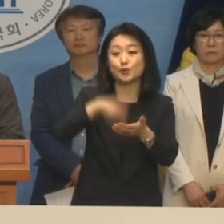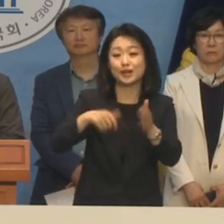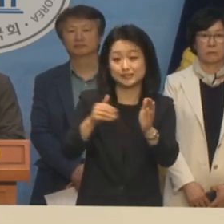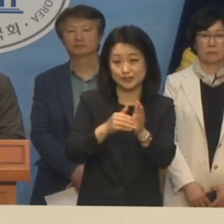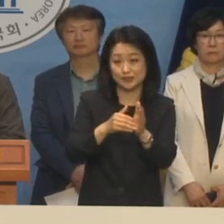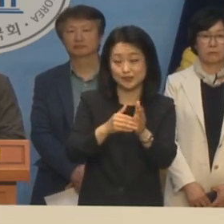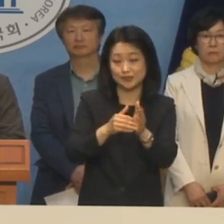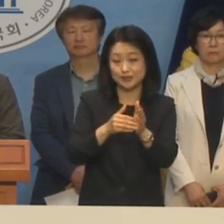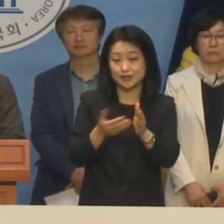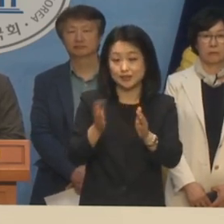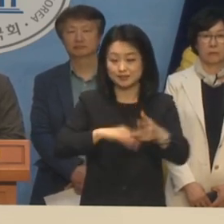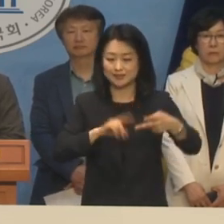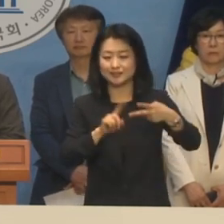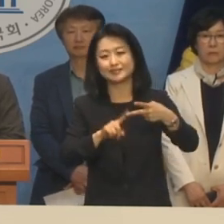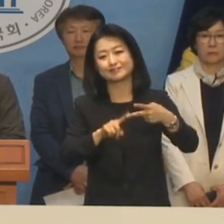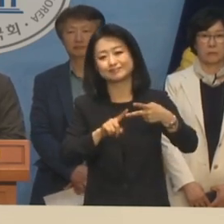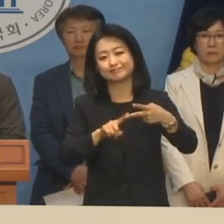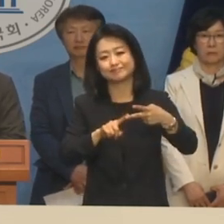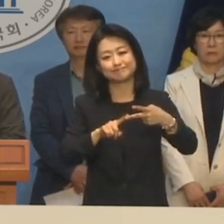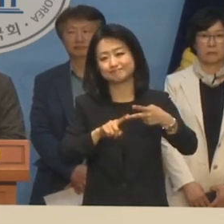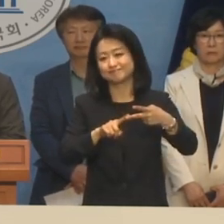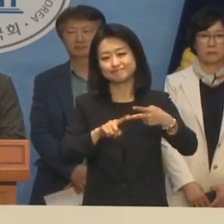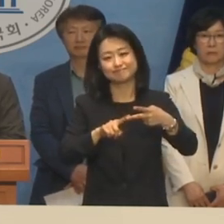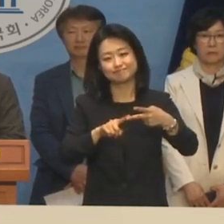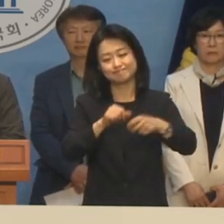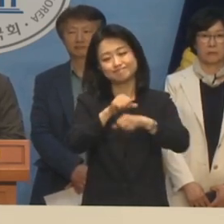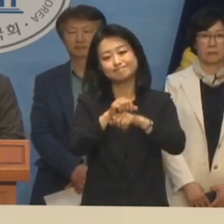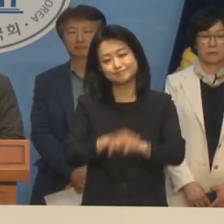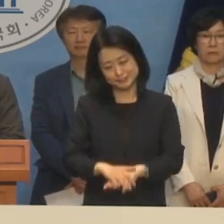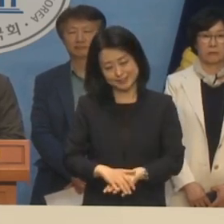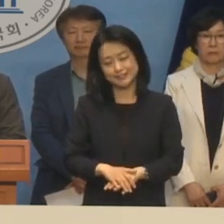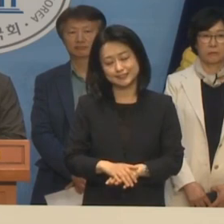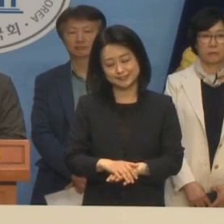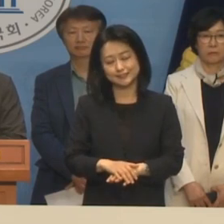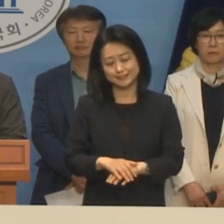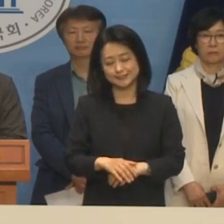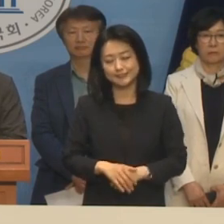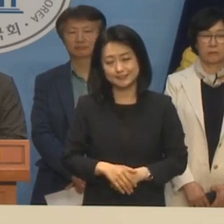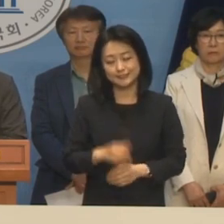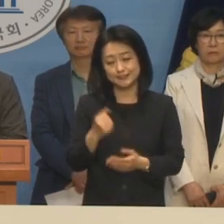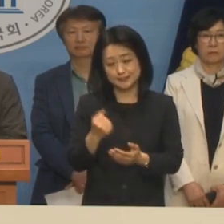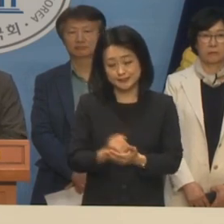통과했지만 가맹사업법은 결국 통과되지 못했습니다.